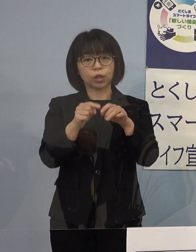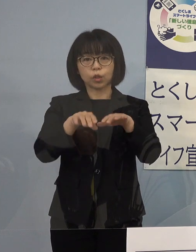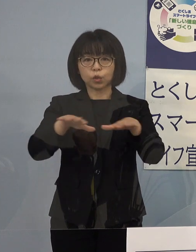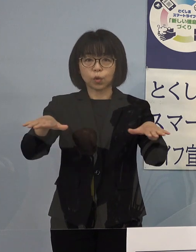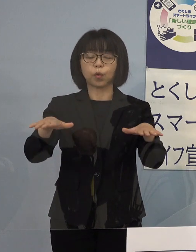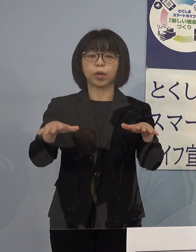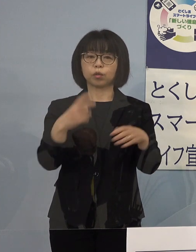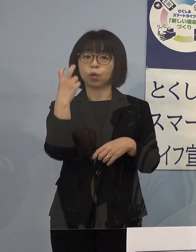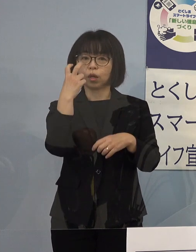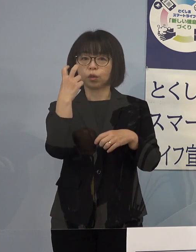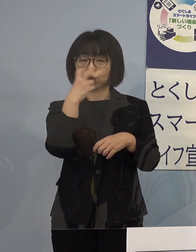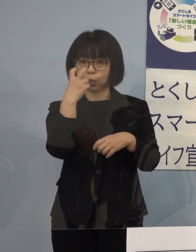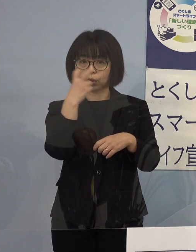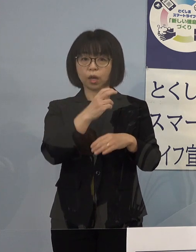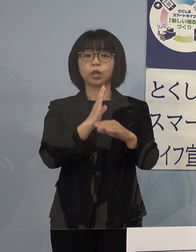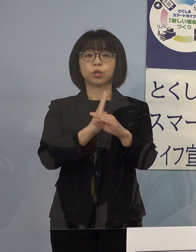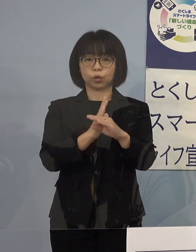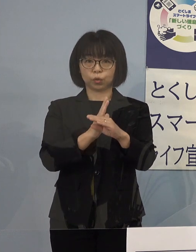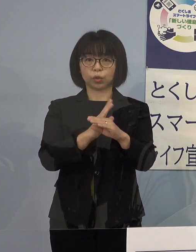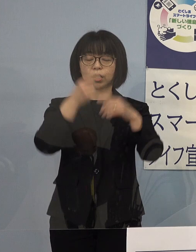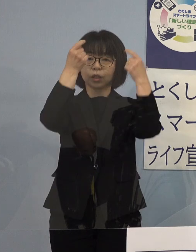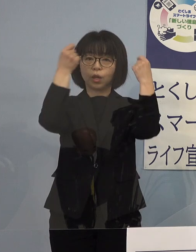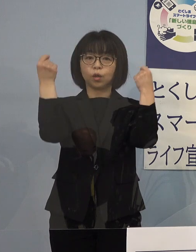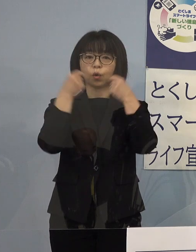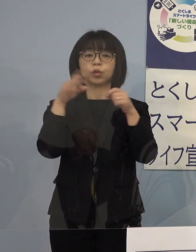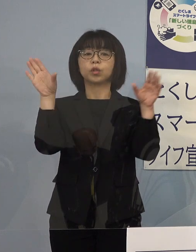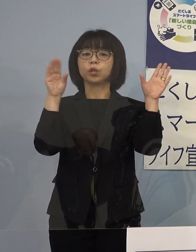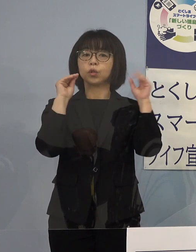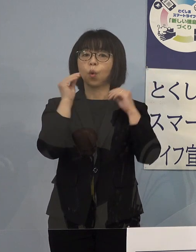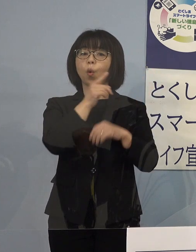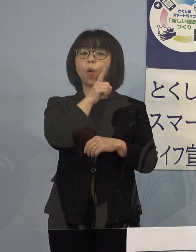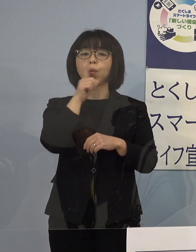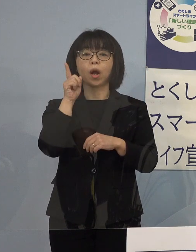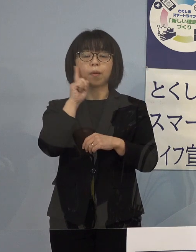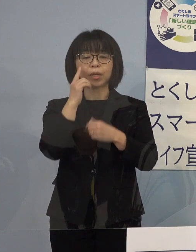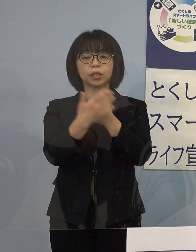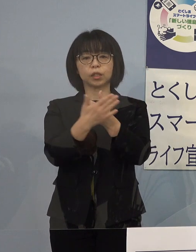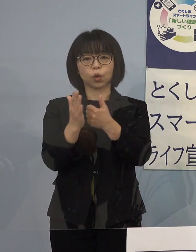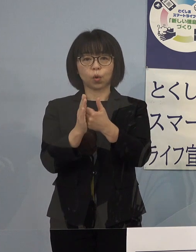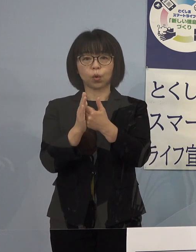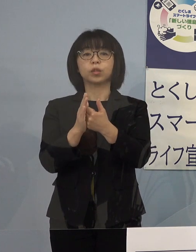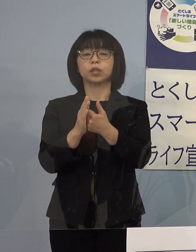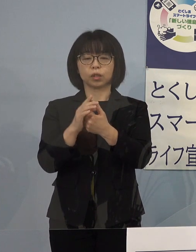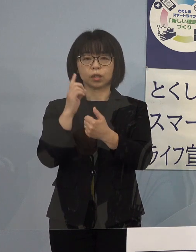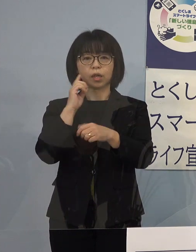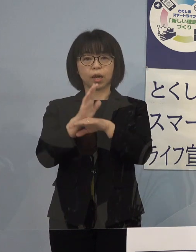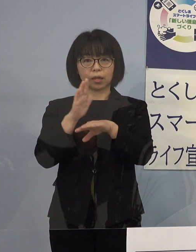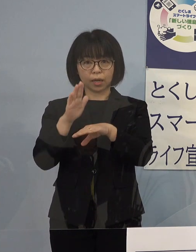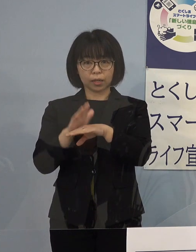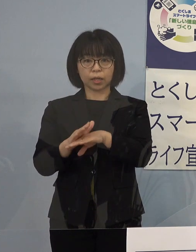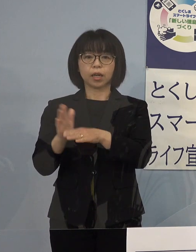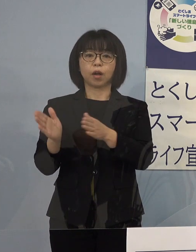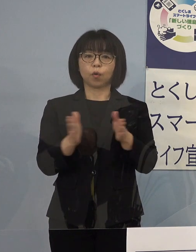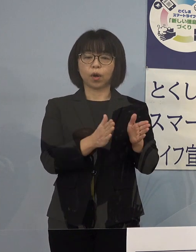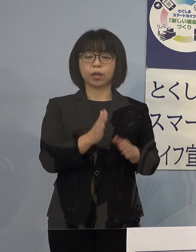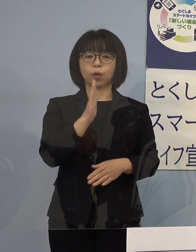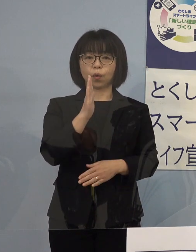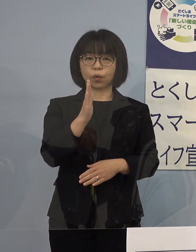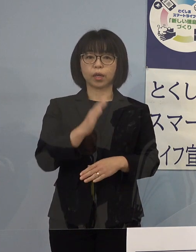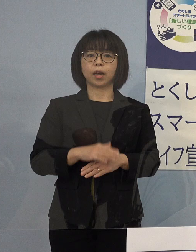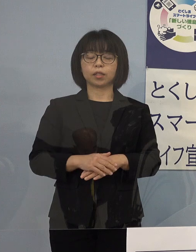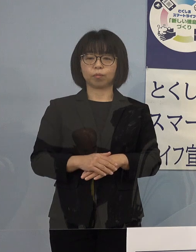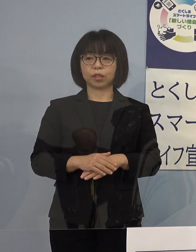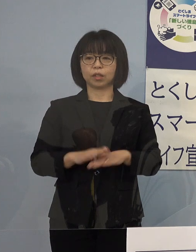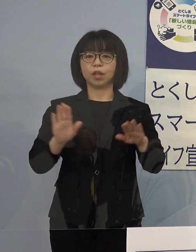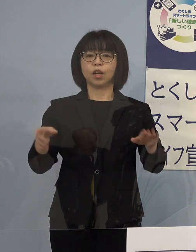ているところであります。プライバシー保護の観点からぜひご配慮をよろしくお願いをいたします。今年も